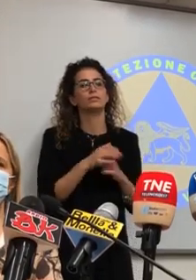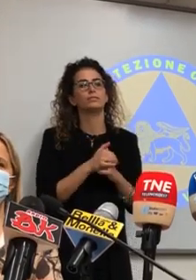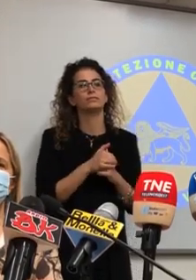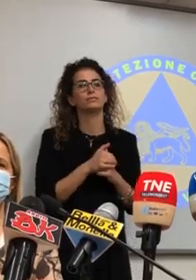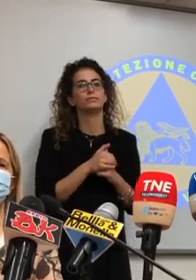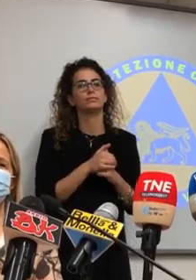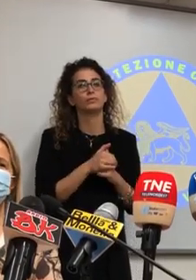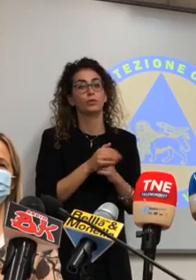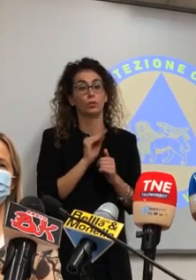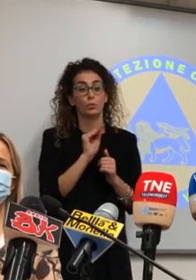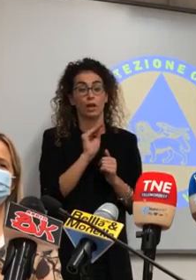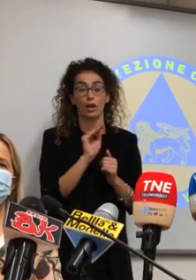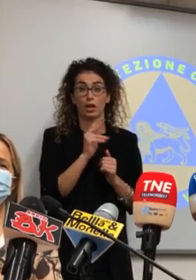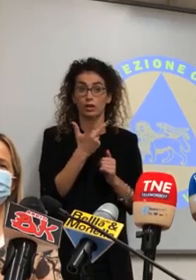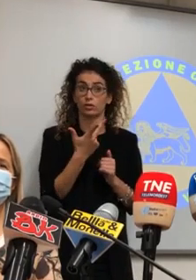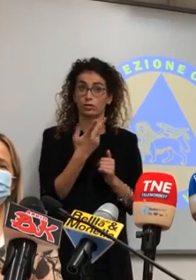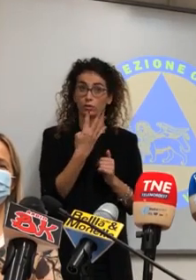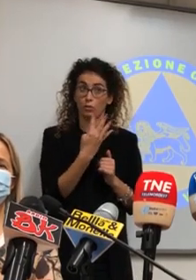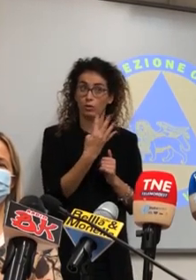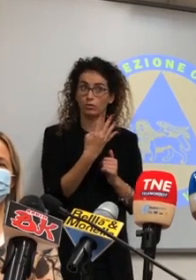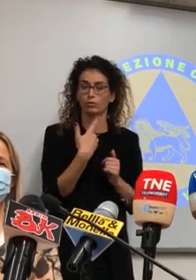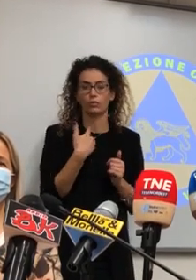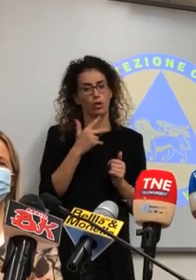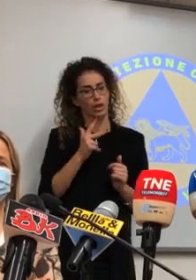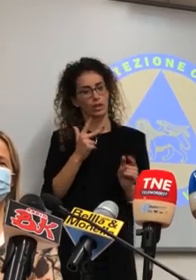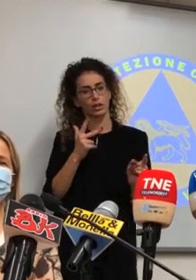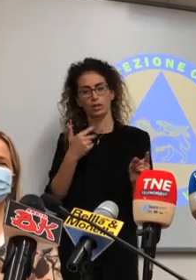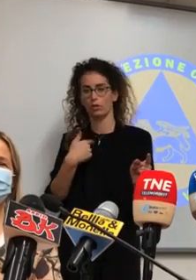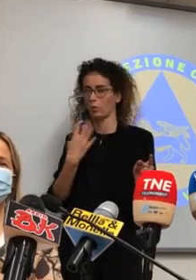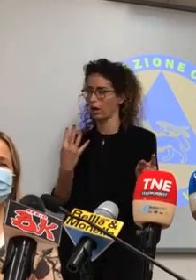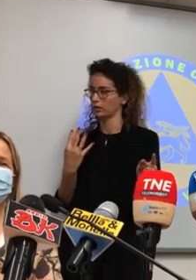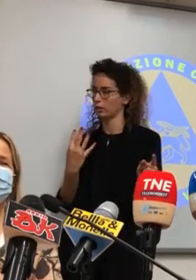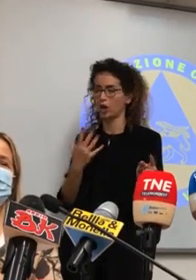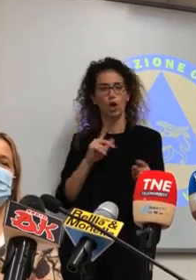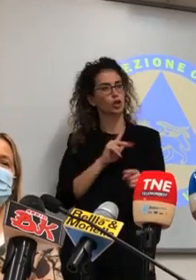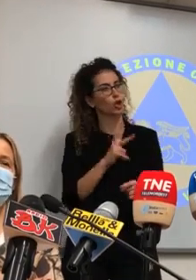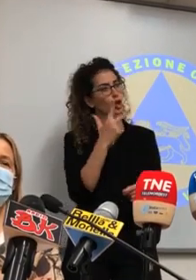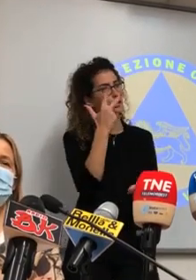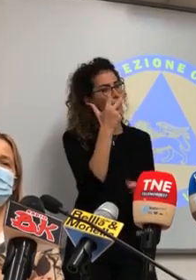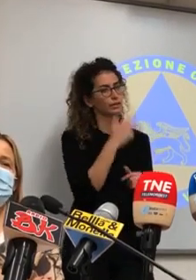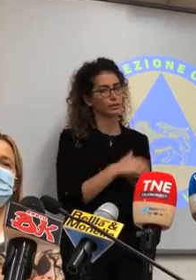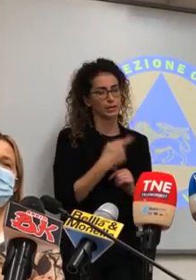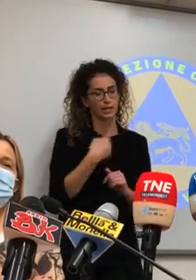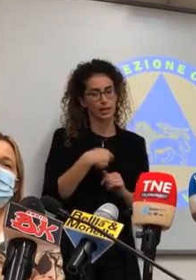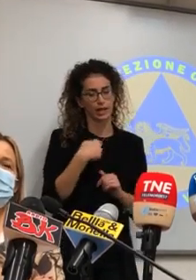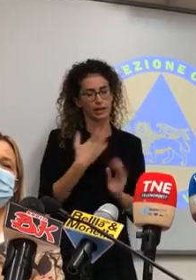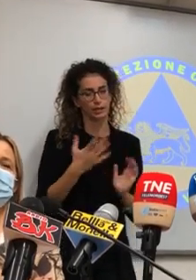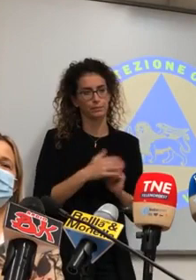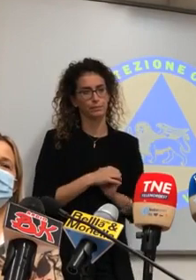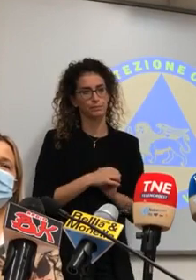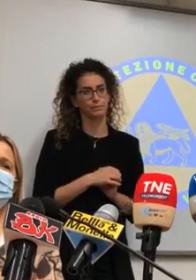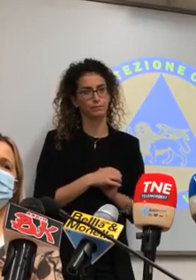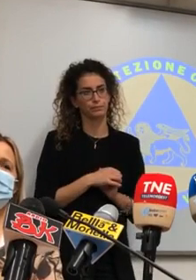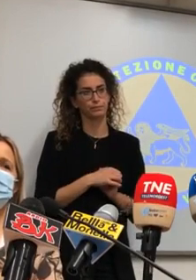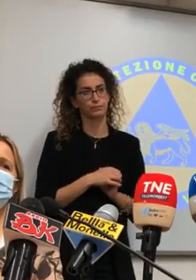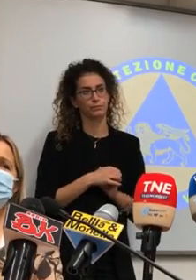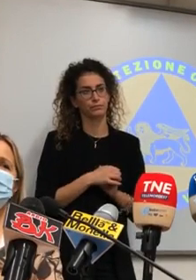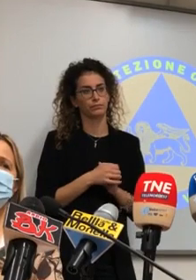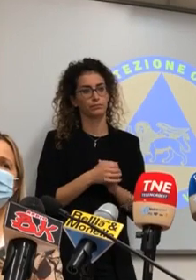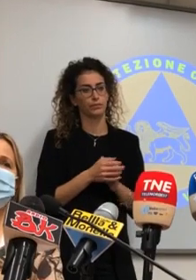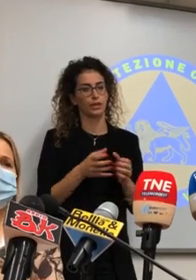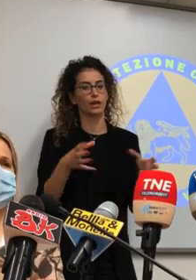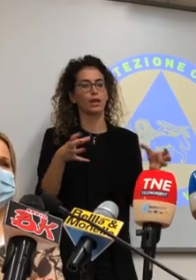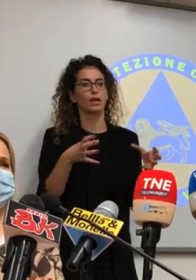Quarta domanda. No, questa è la terza. La quarta? Ma no, Presidente, la terza. Oh. Mi segnalano un focolaio importante ad